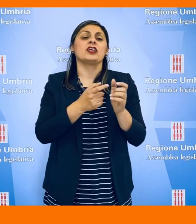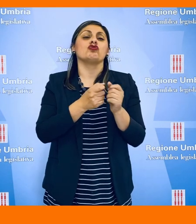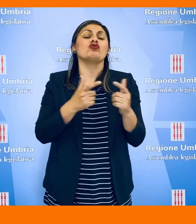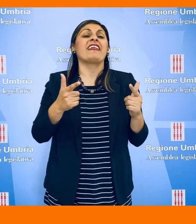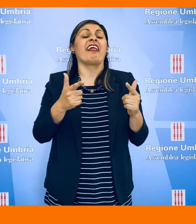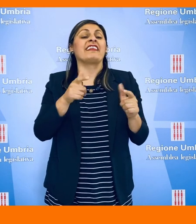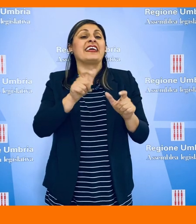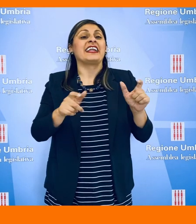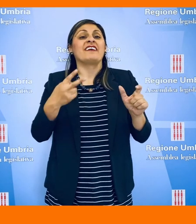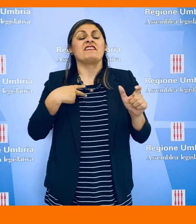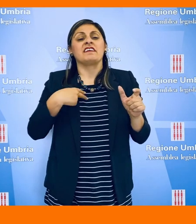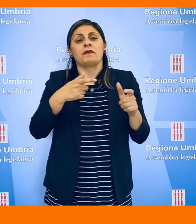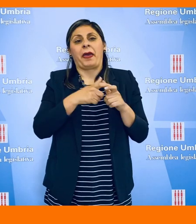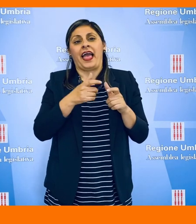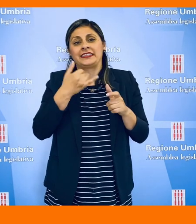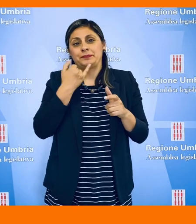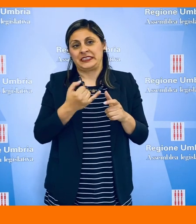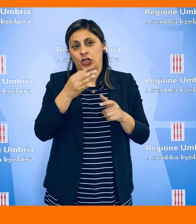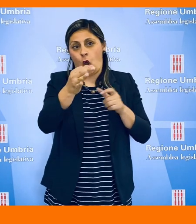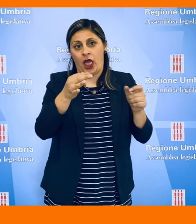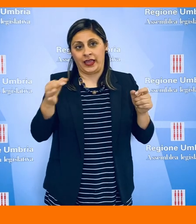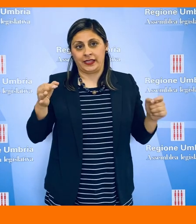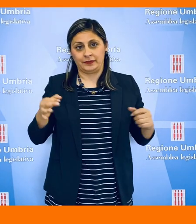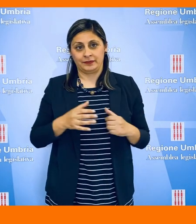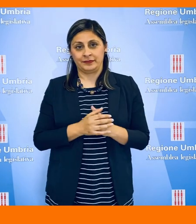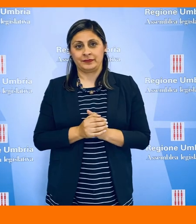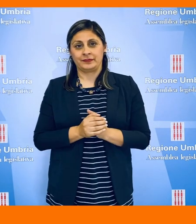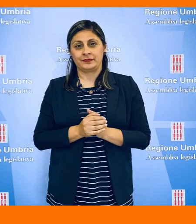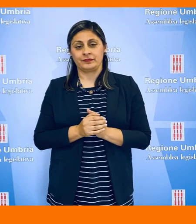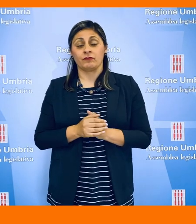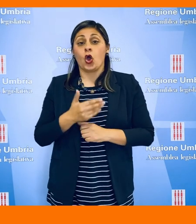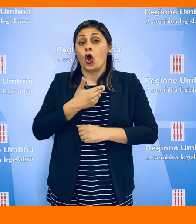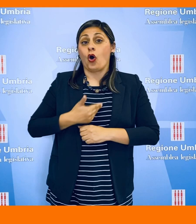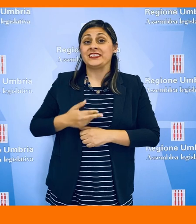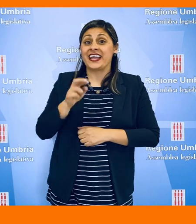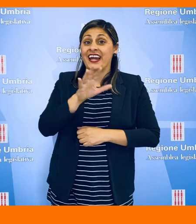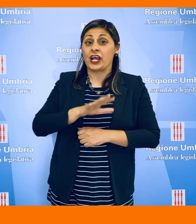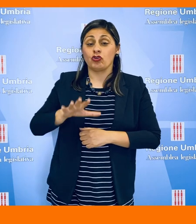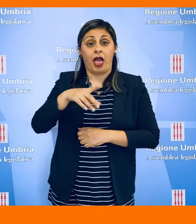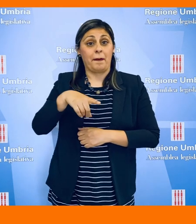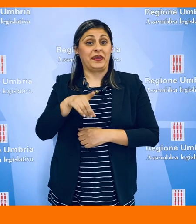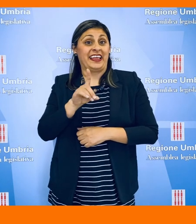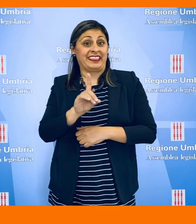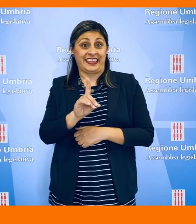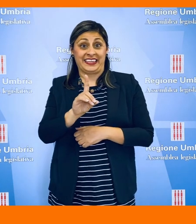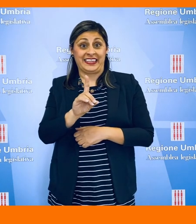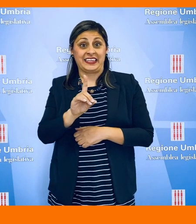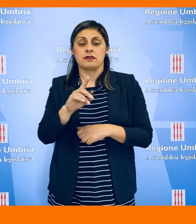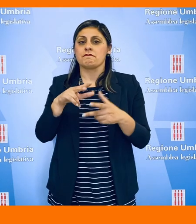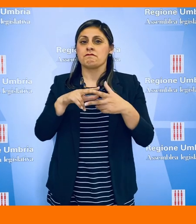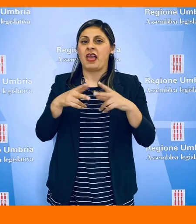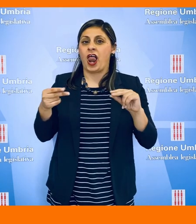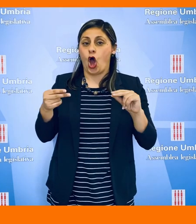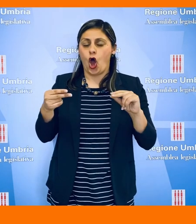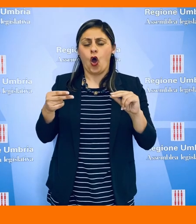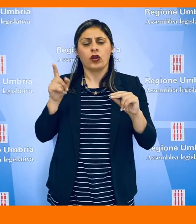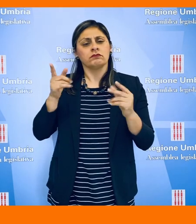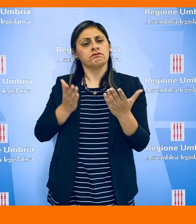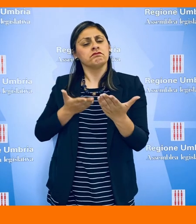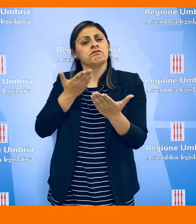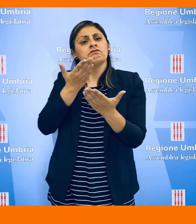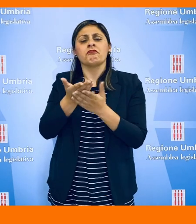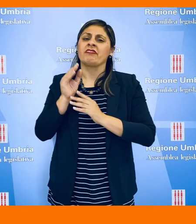i diritti dei cittadini di piccole realtà dell'Umbria. La consigliera regionale del Partito